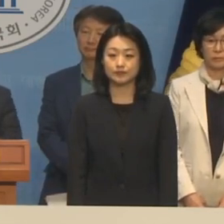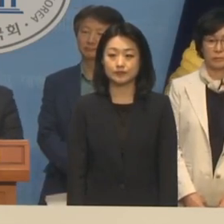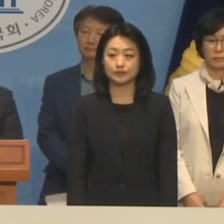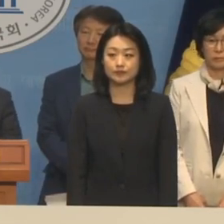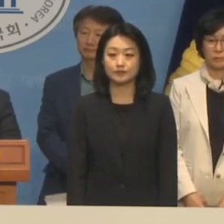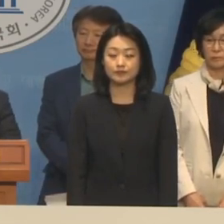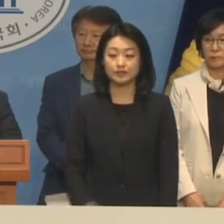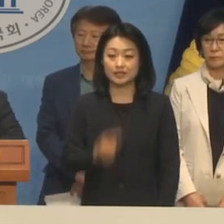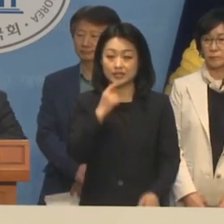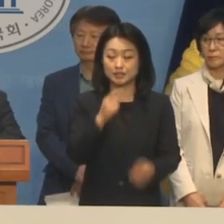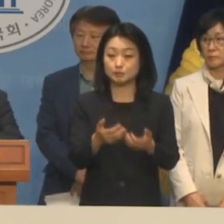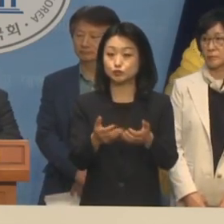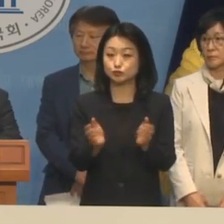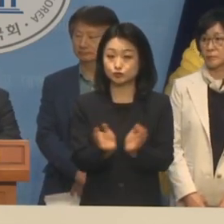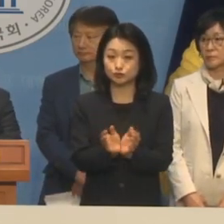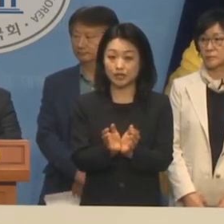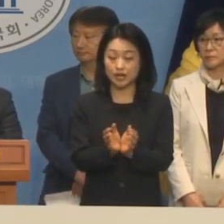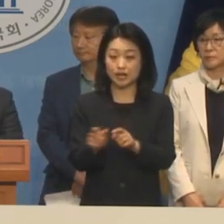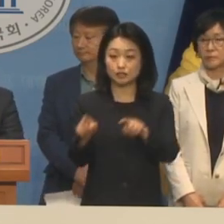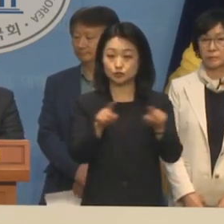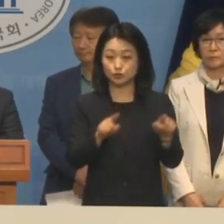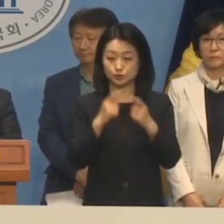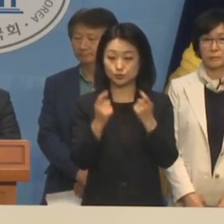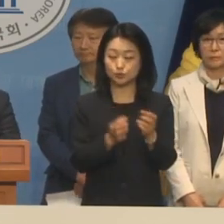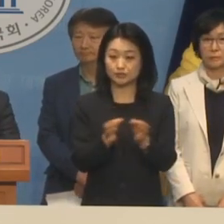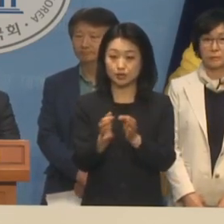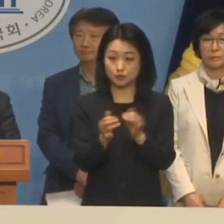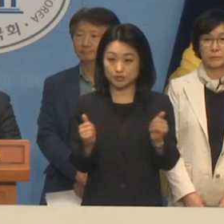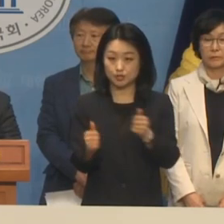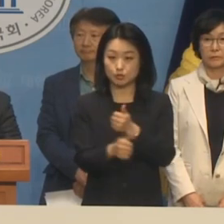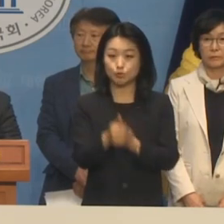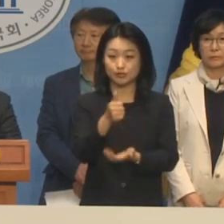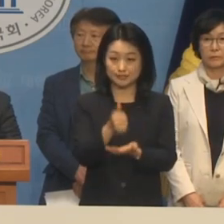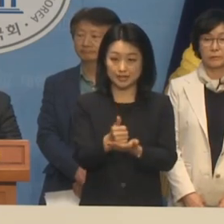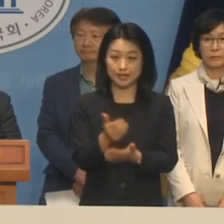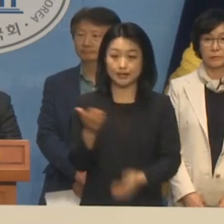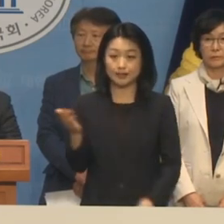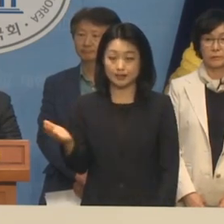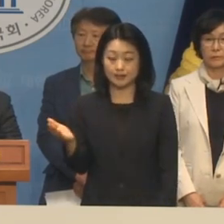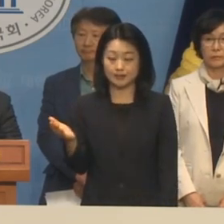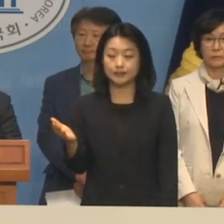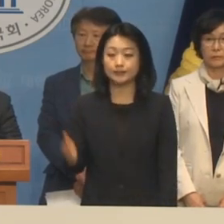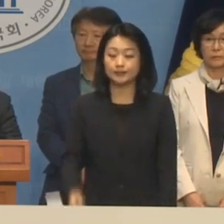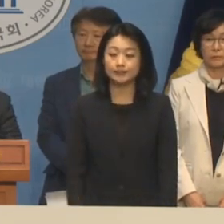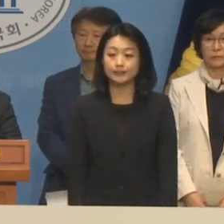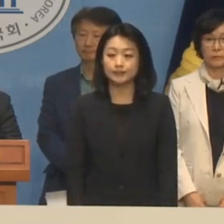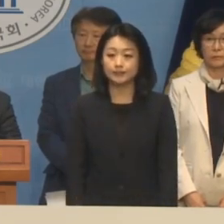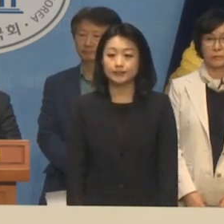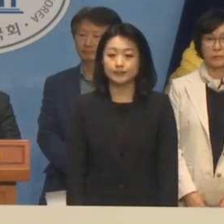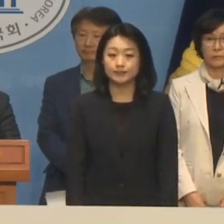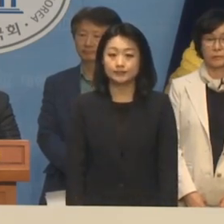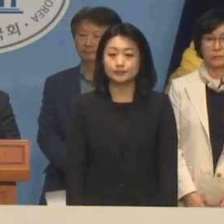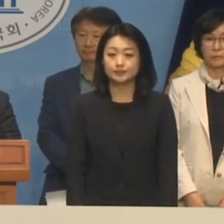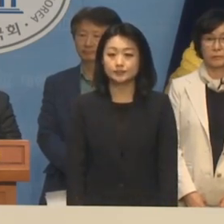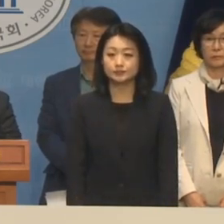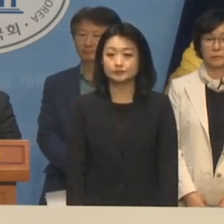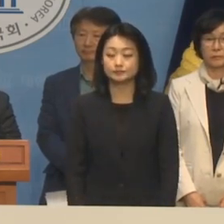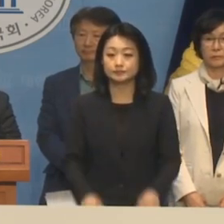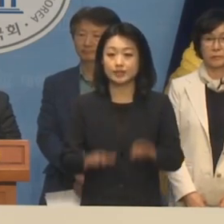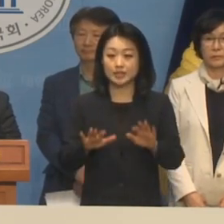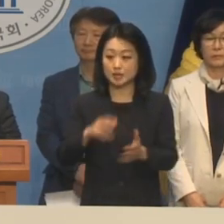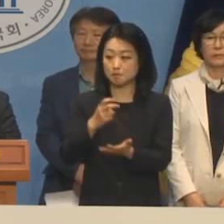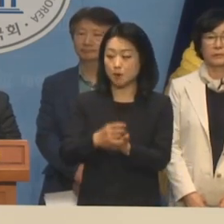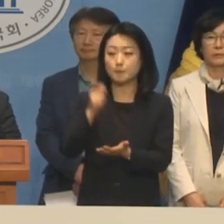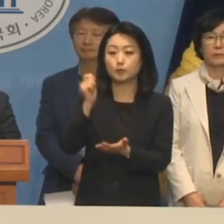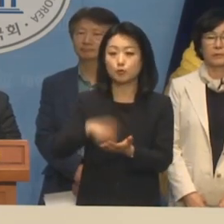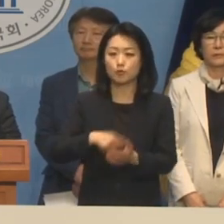네, 더불어민주당 전국소상공인위원회 위원장 민병덕입니다. 먼저 이 법의 통과를